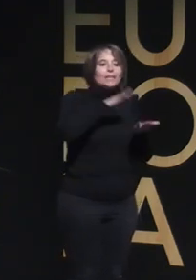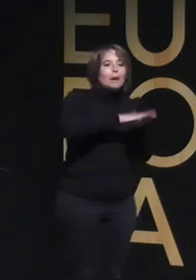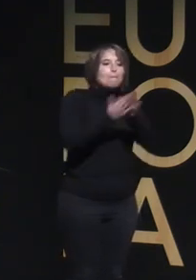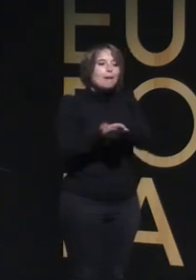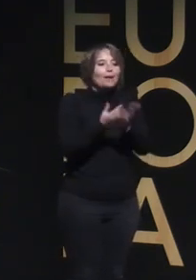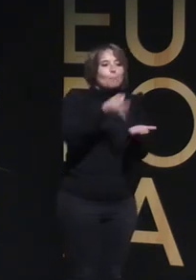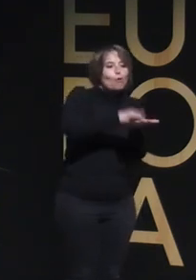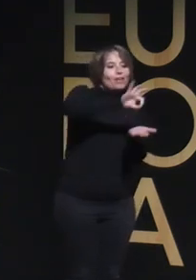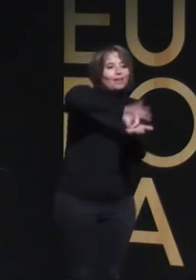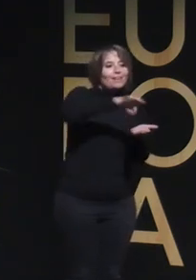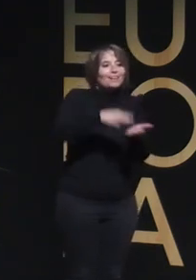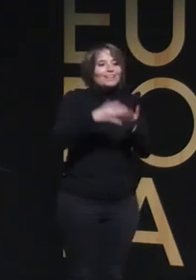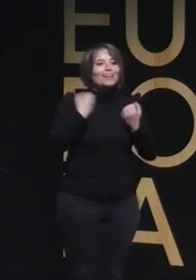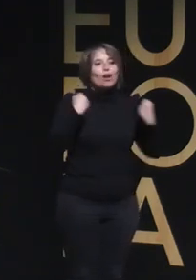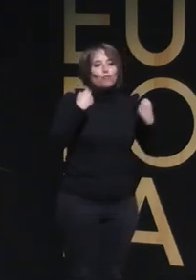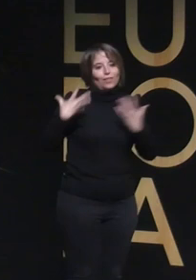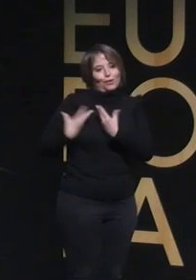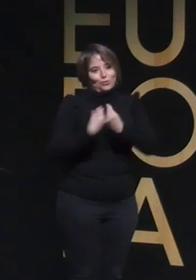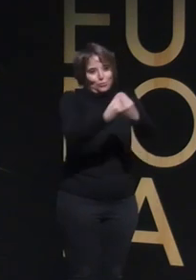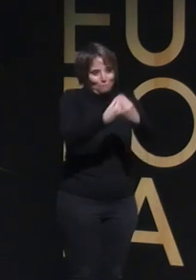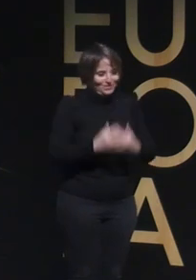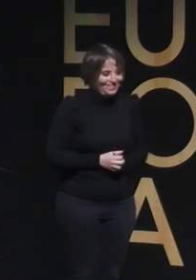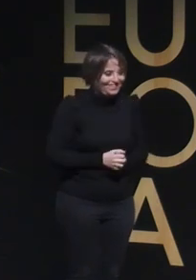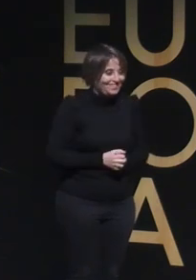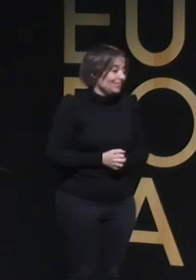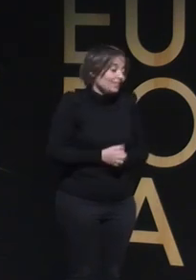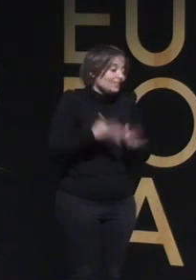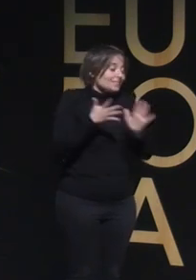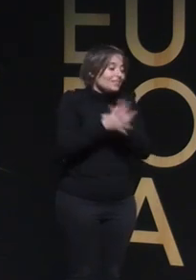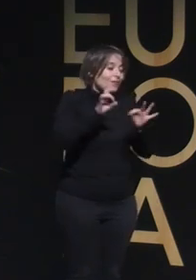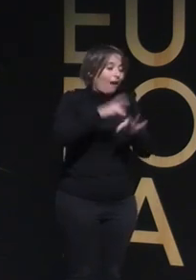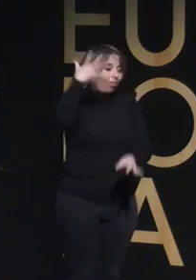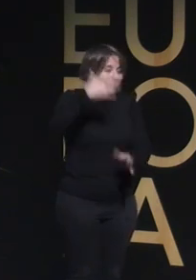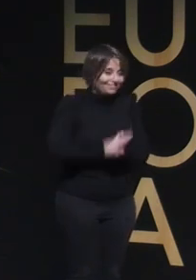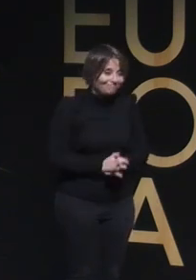te acompañe. O sea, hermanos del azar.